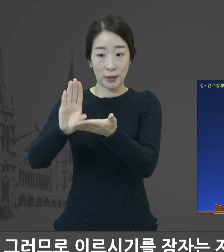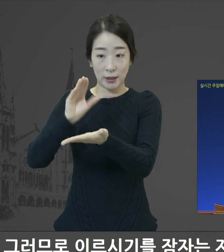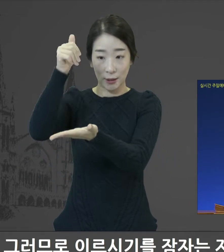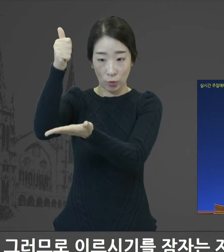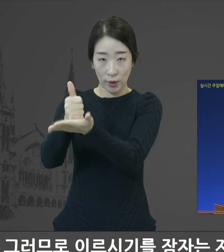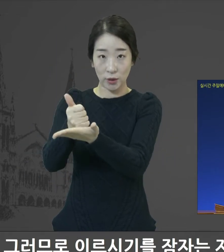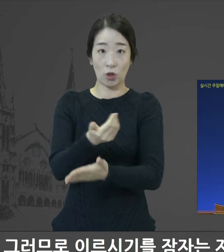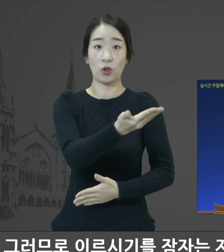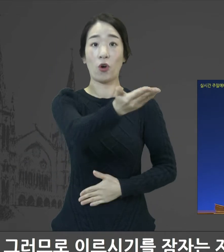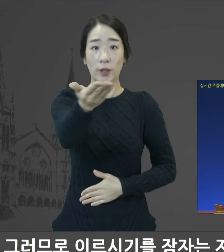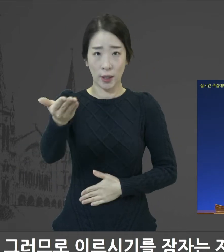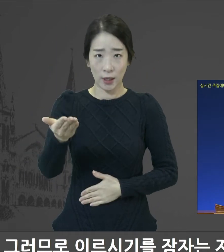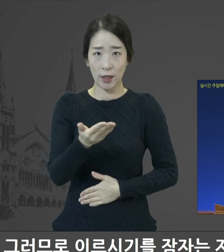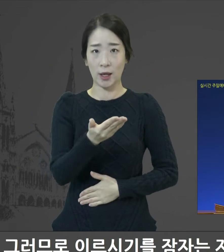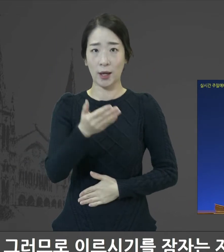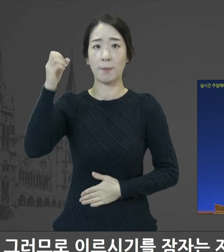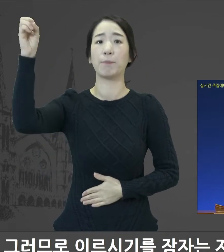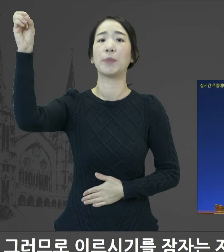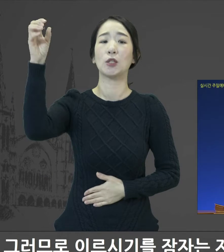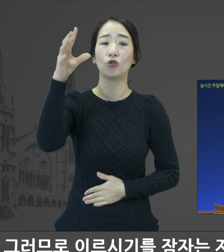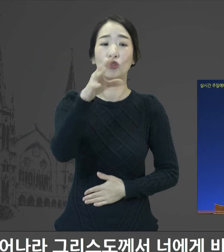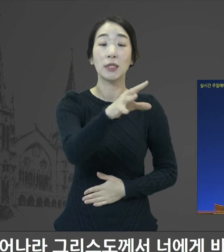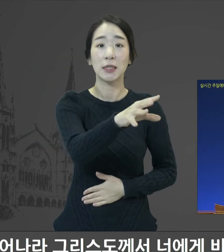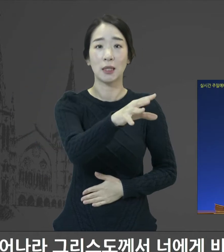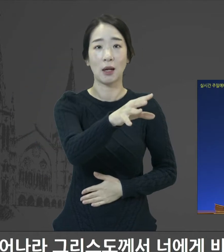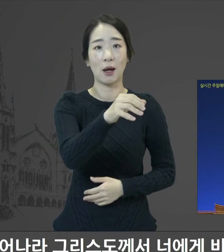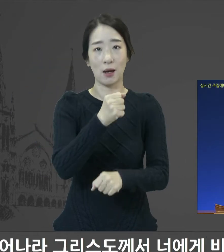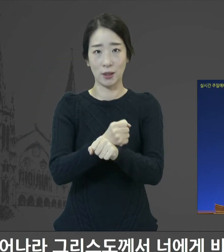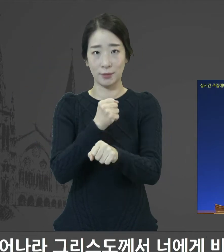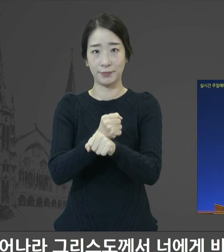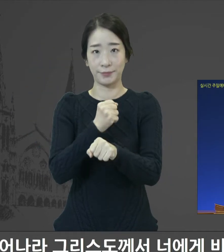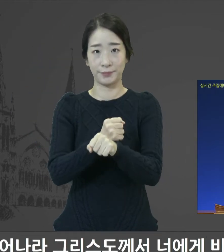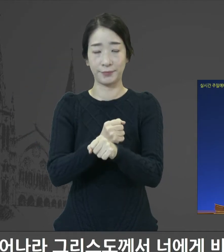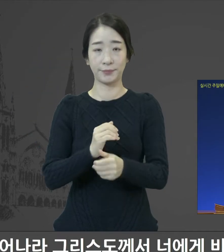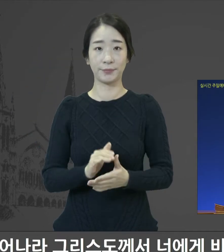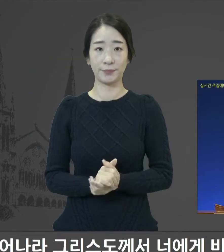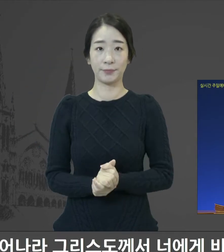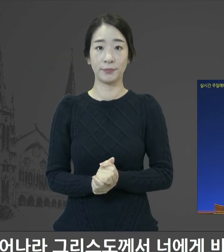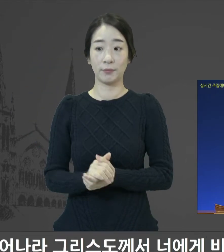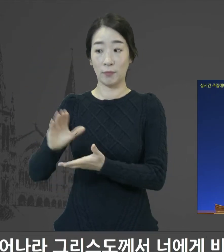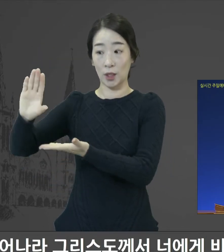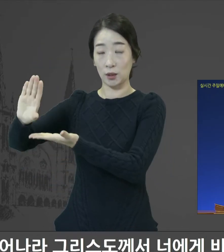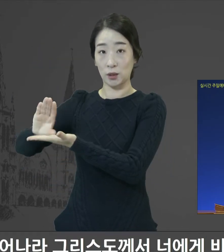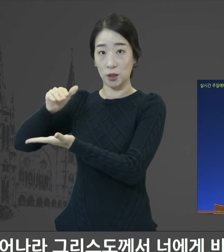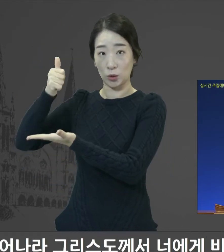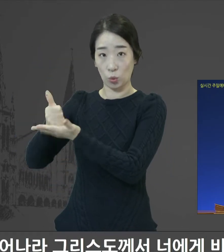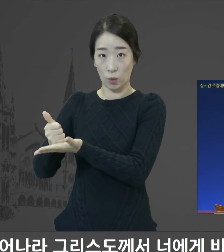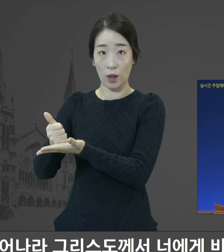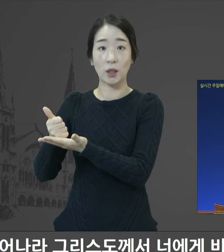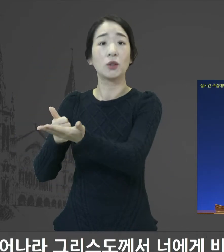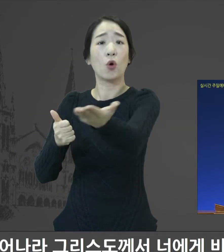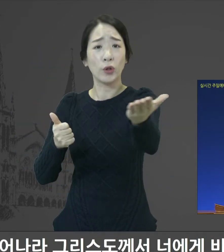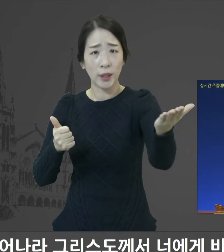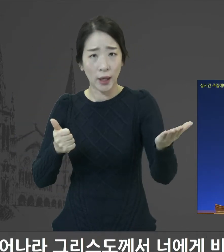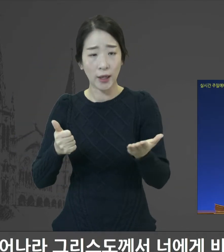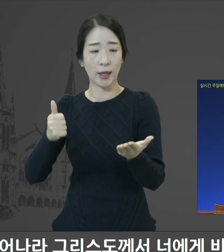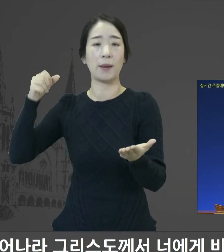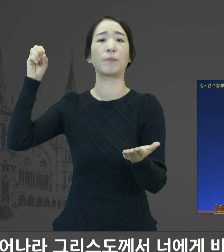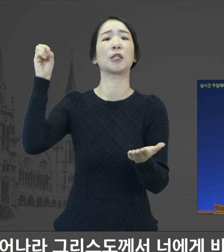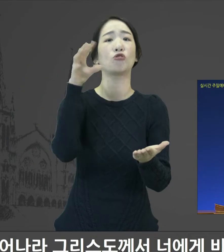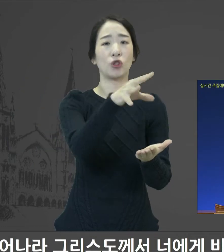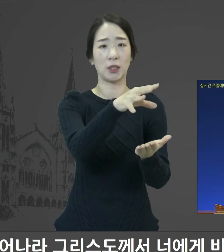그리스도께서 너에게 비추이시리라 하셨느니라. 그리스도께서 너에게